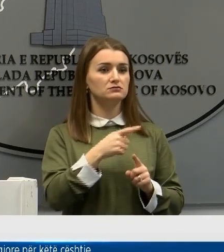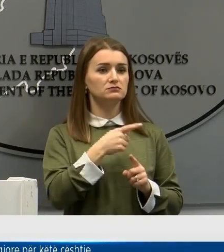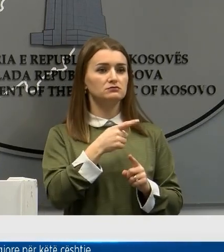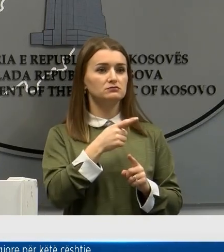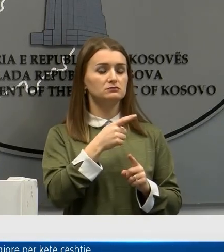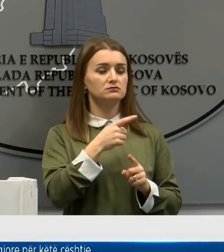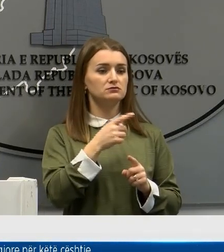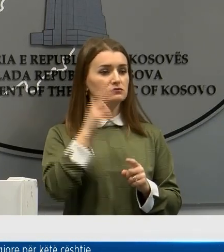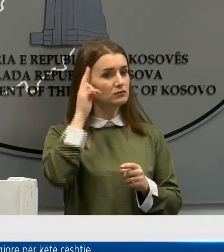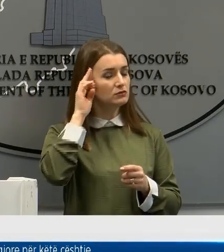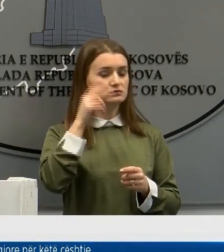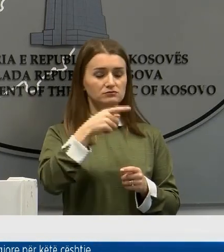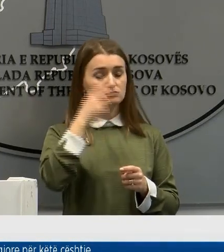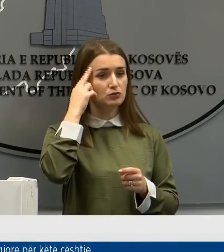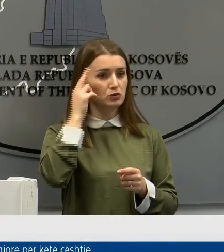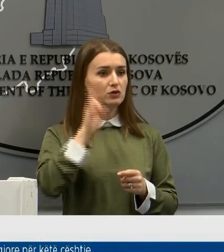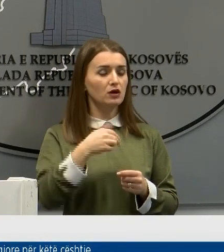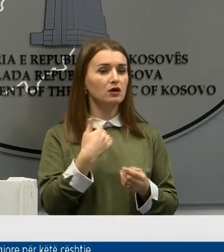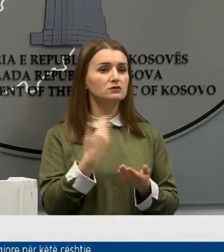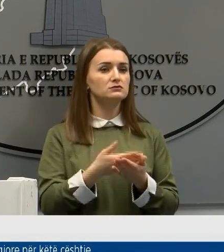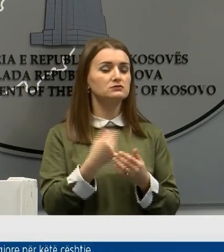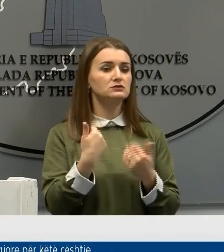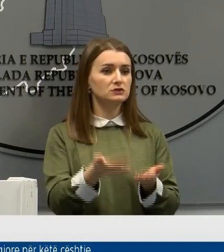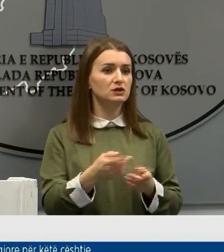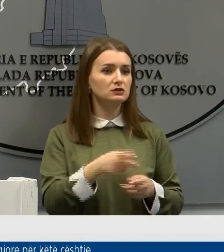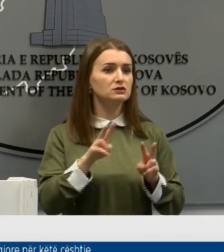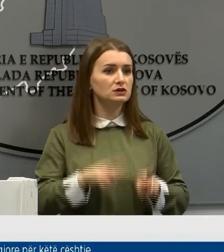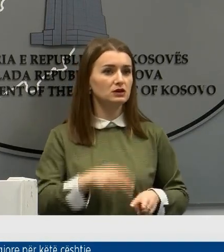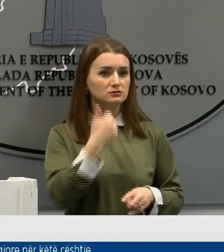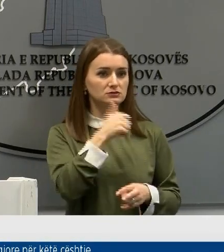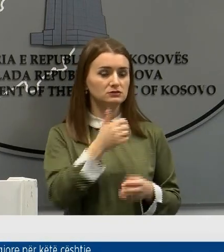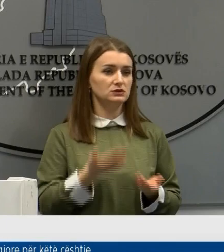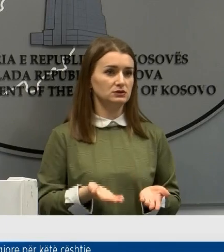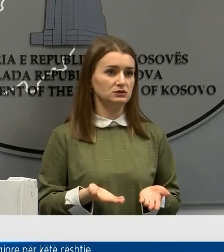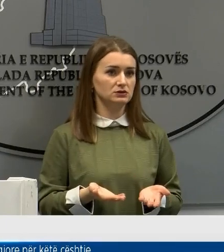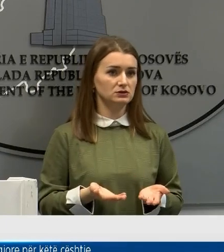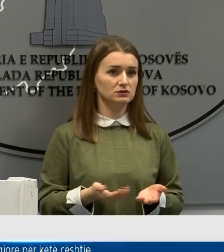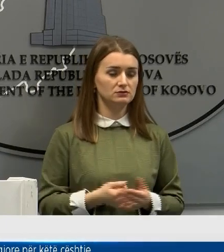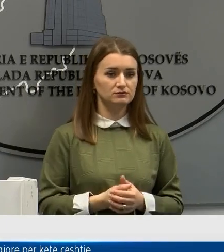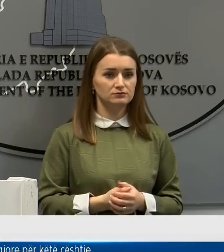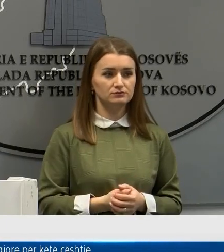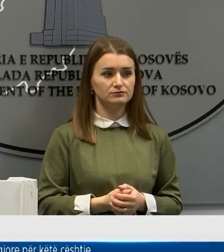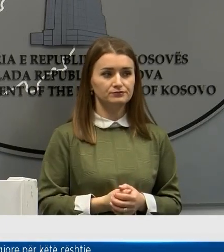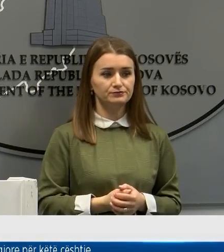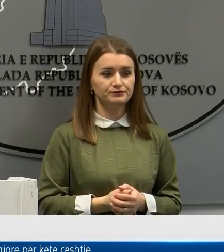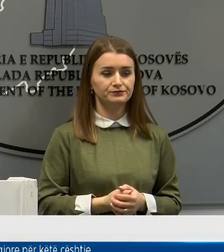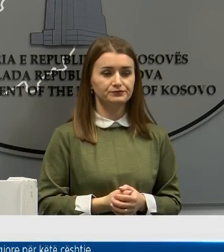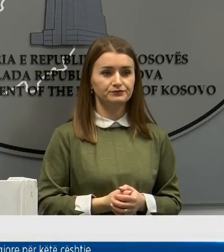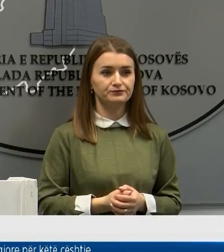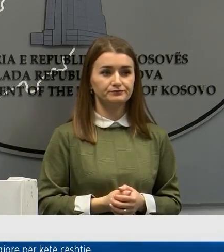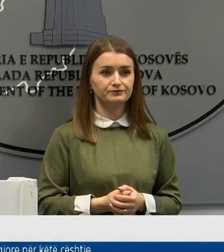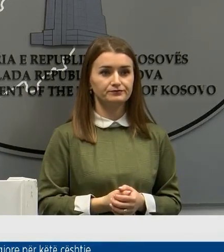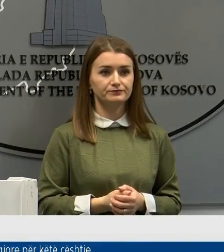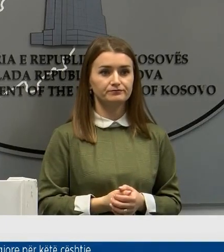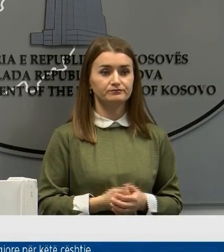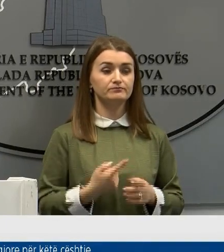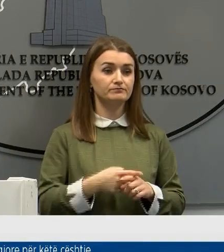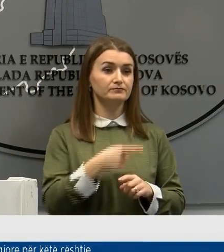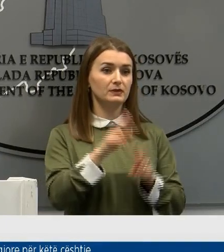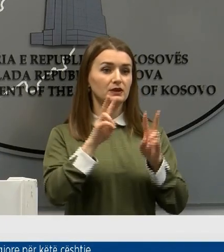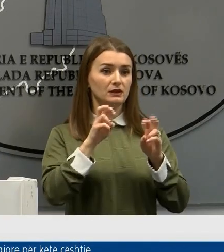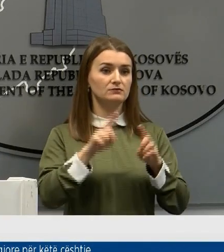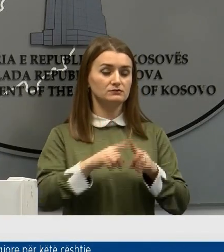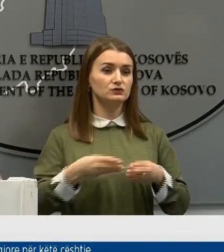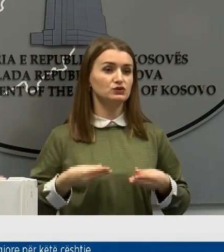Aq sa është edhe përfshirja gjykatës kushtetuese në këtë proces duke i dhënë të drejtë manastirit. Çështja e pronësisë së tokave